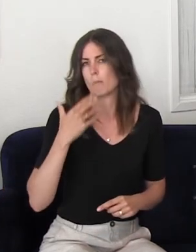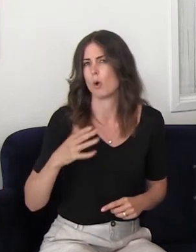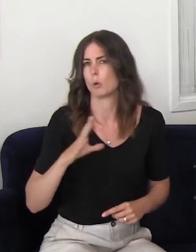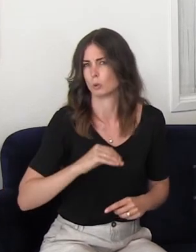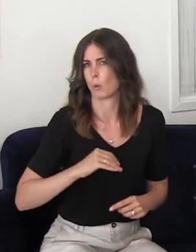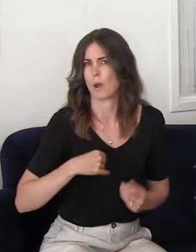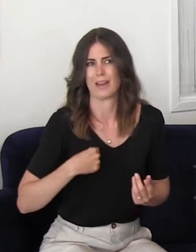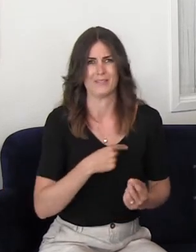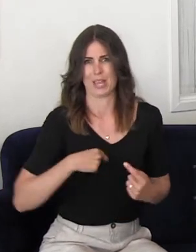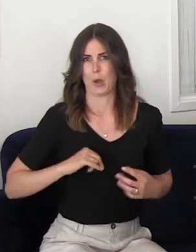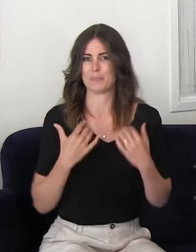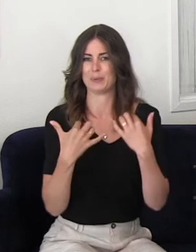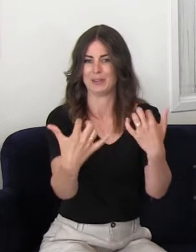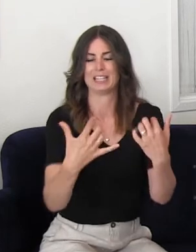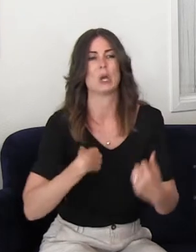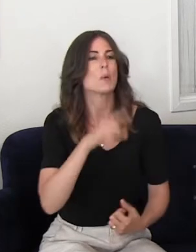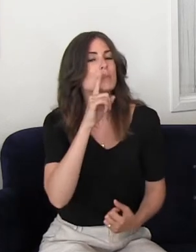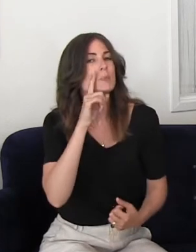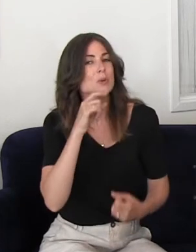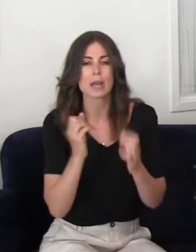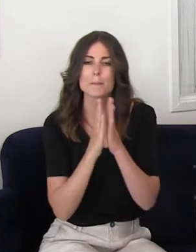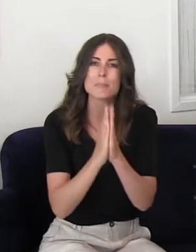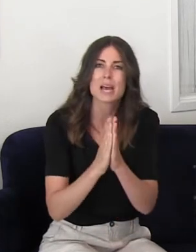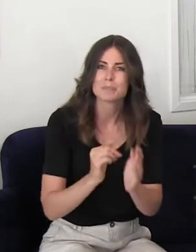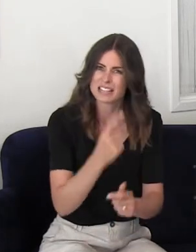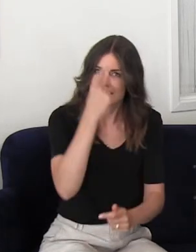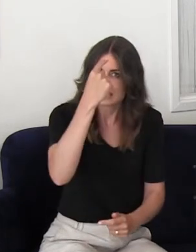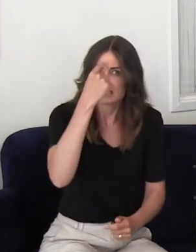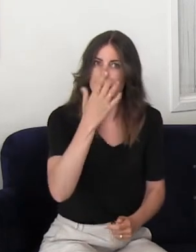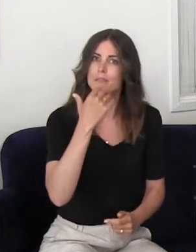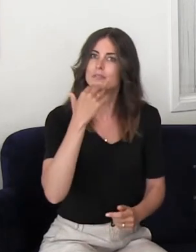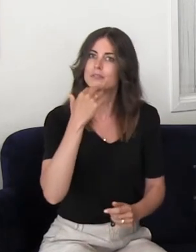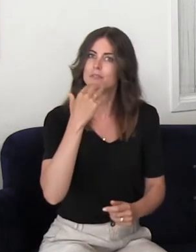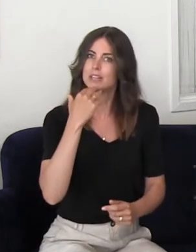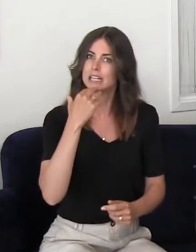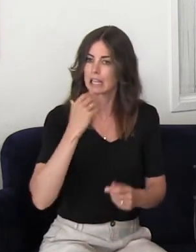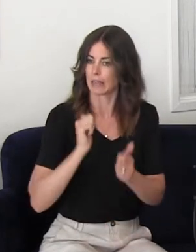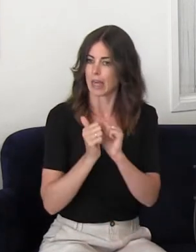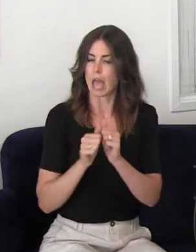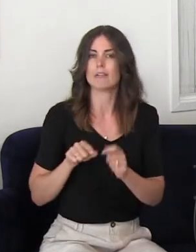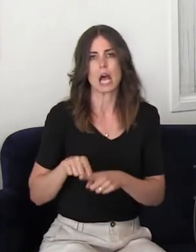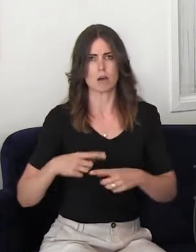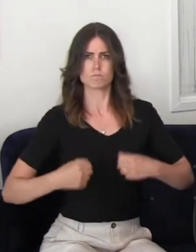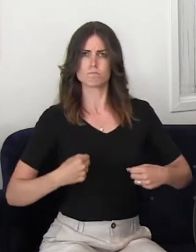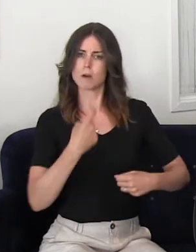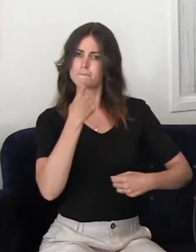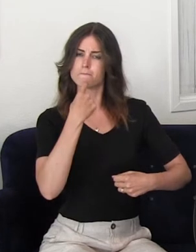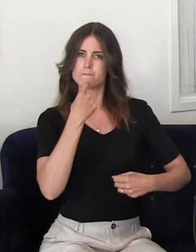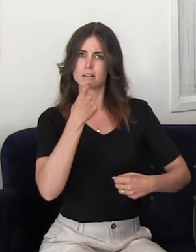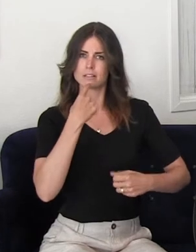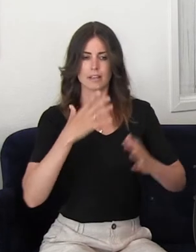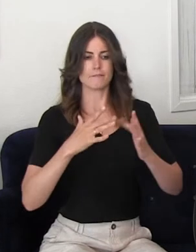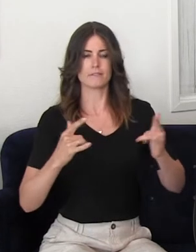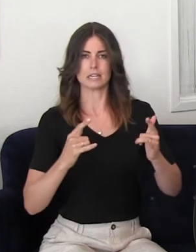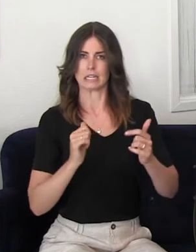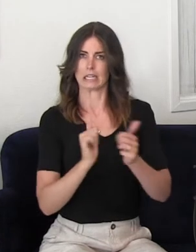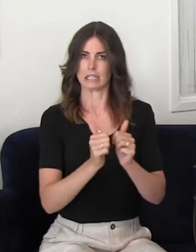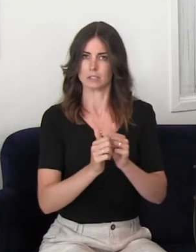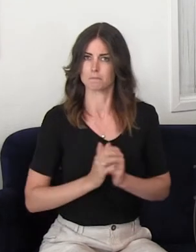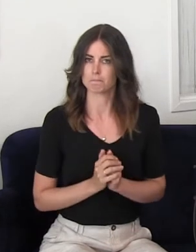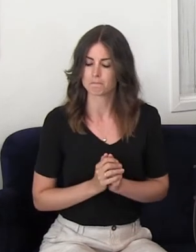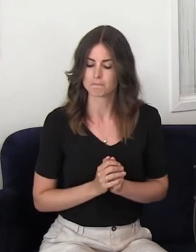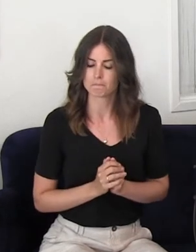be publiken gissa vilken gren han är med och tävlar i. En stor, stadig finne som tävlar i friidrott. Och